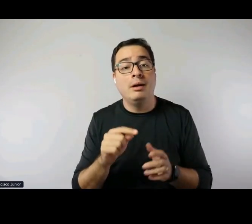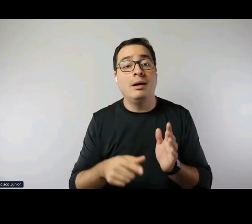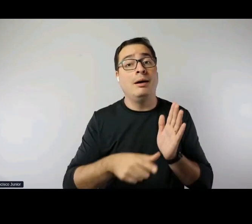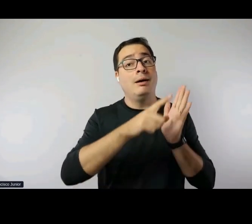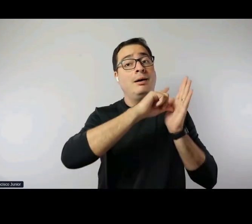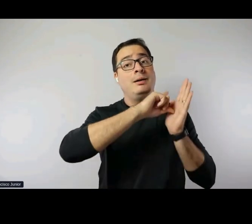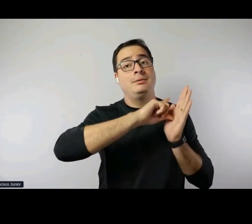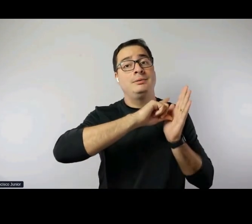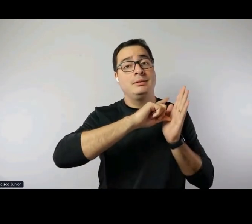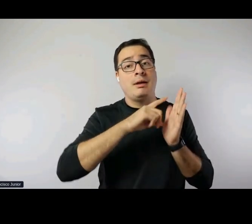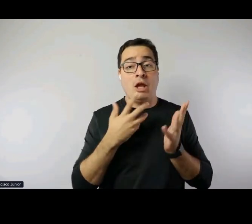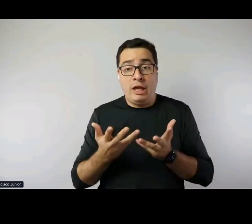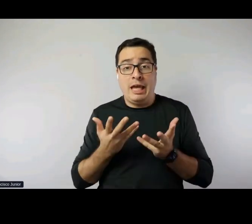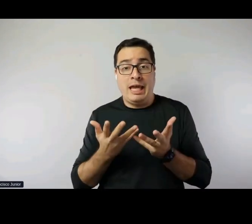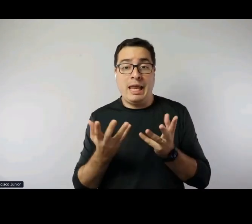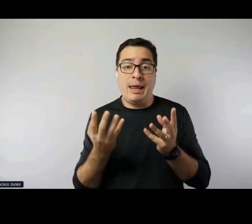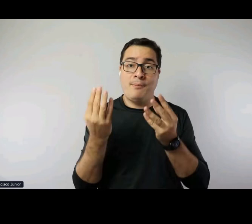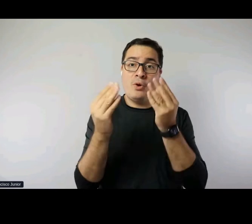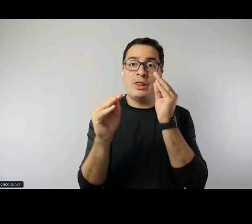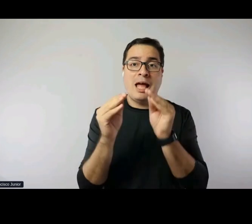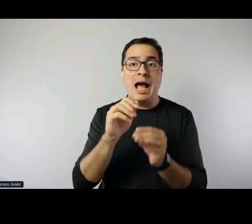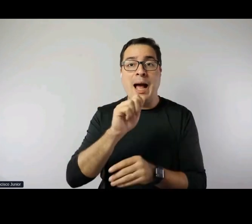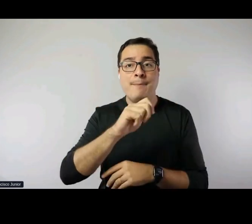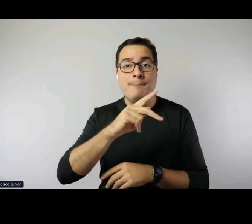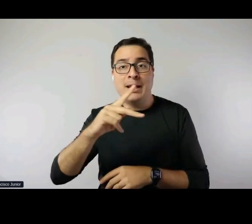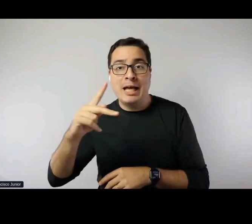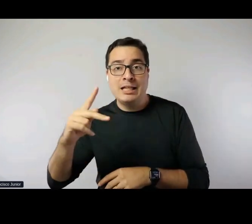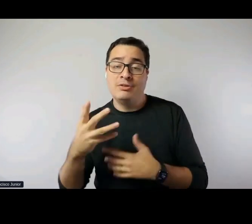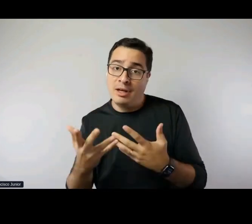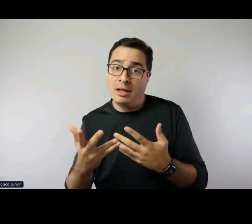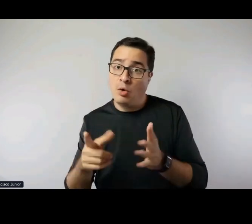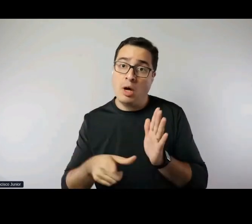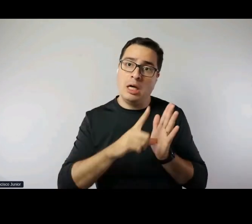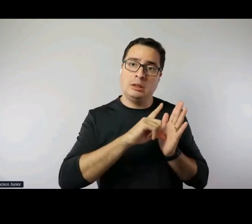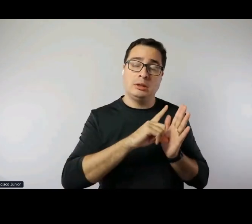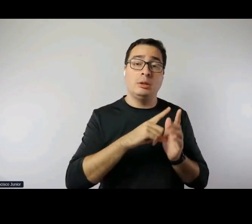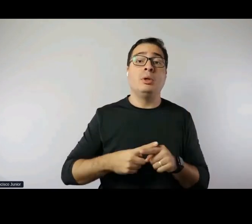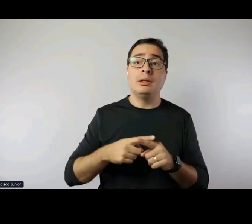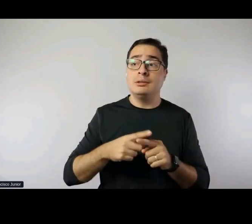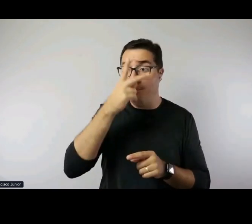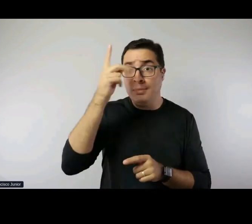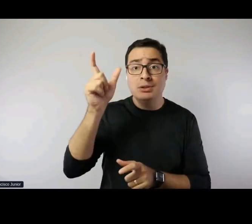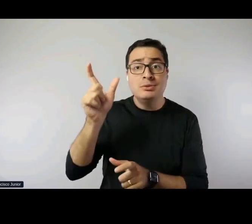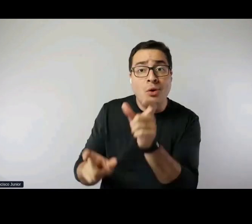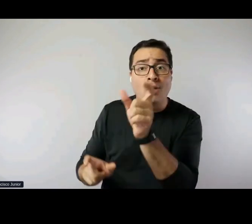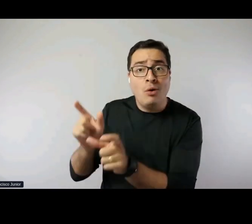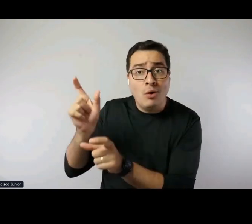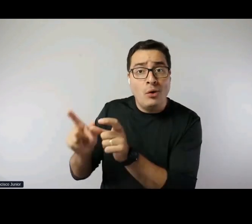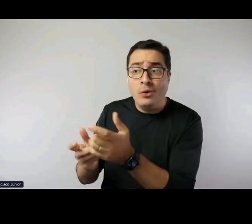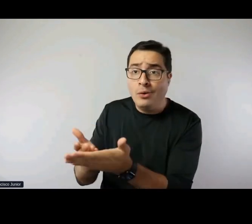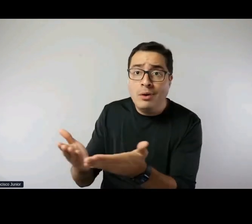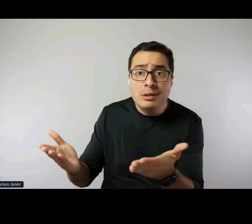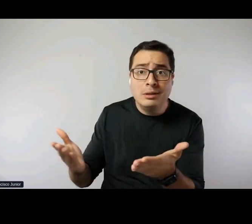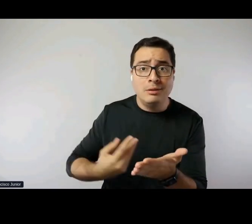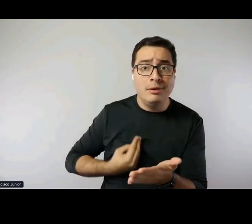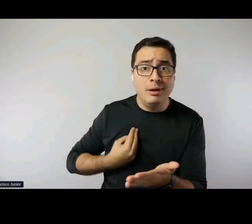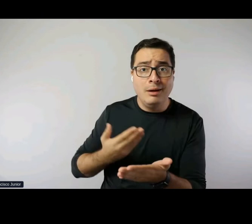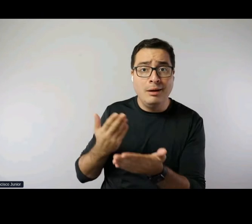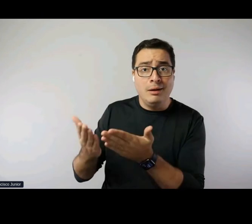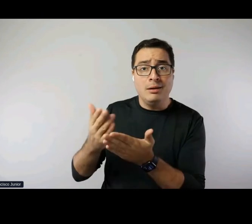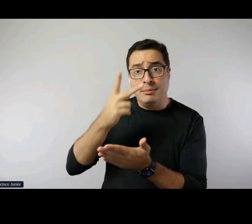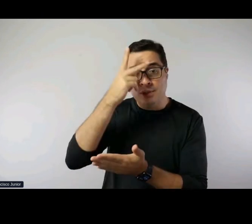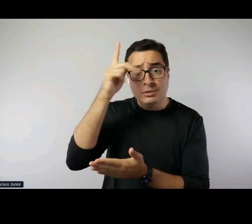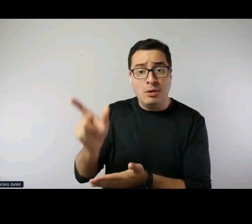gente querer colocar esses aplicativos, porque aqui a gente está tratando de pessoas. E quando a gente trata de pessoas, elas